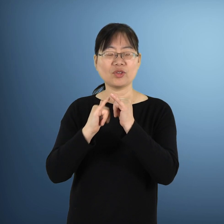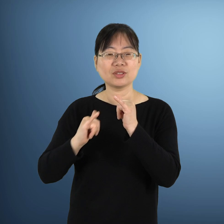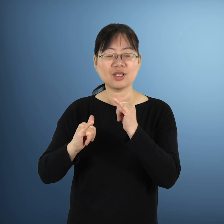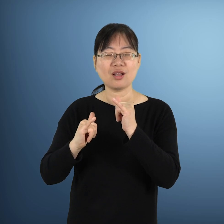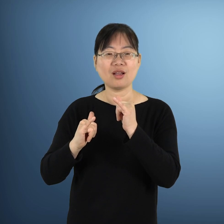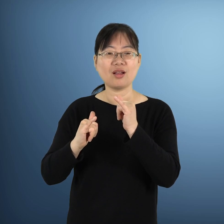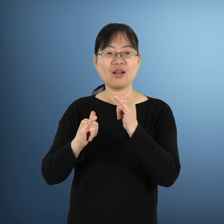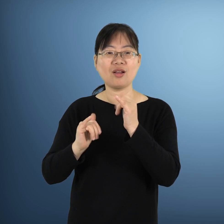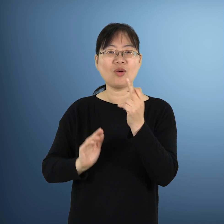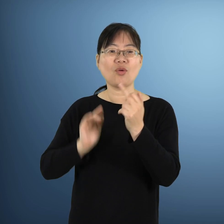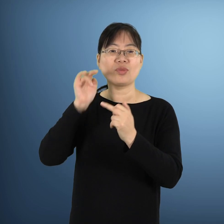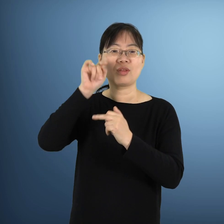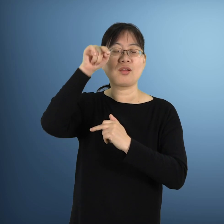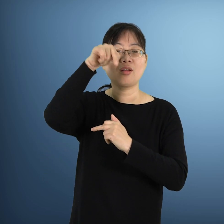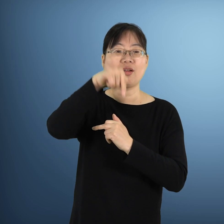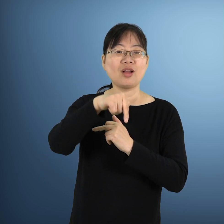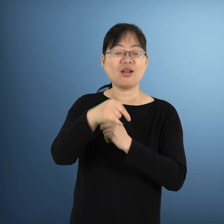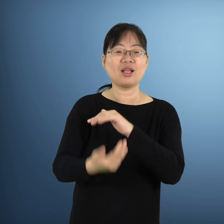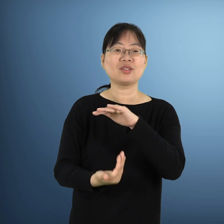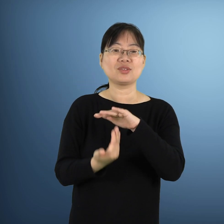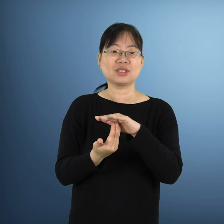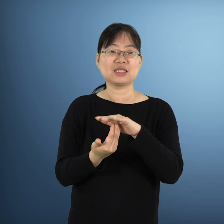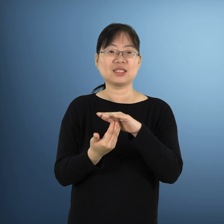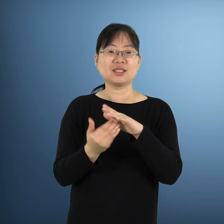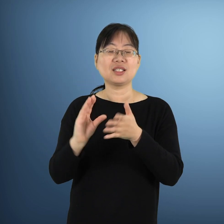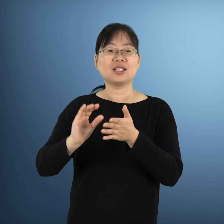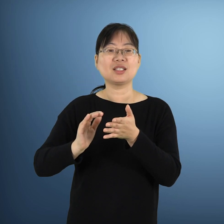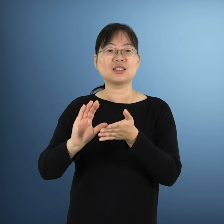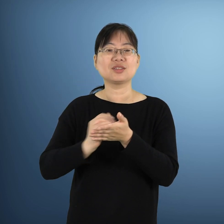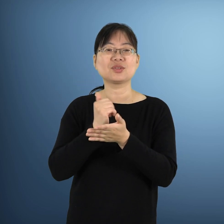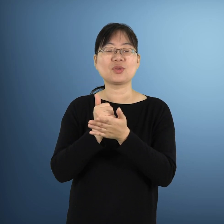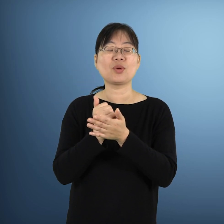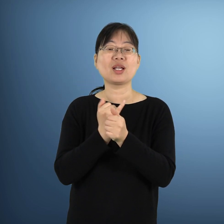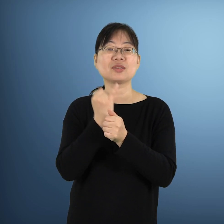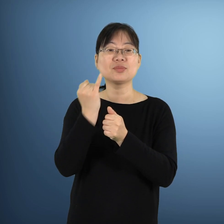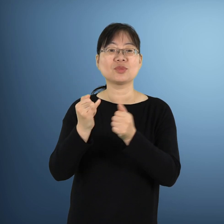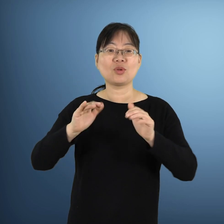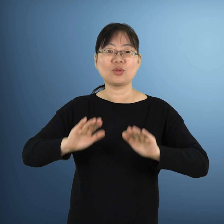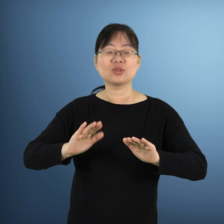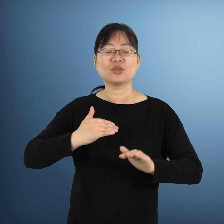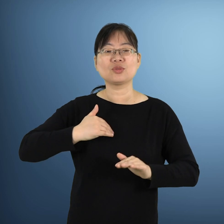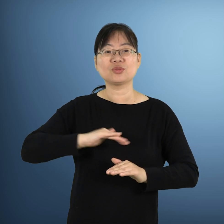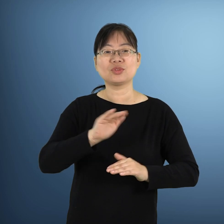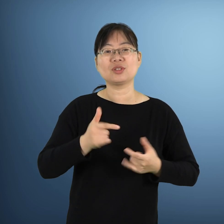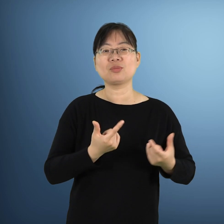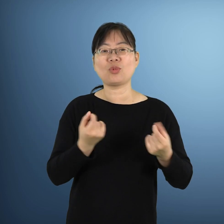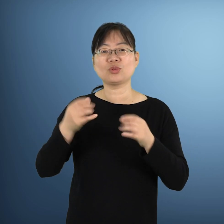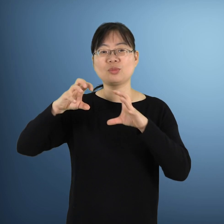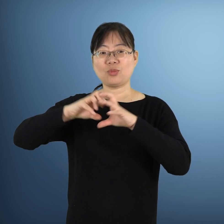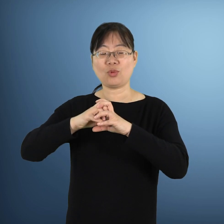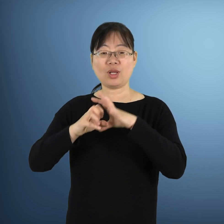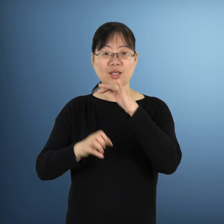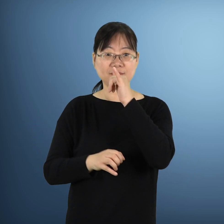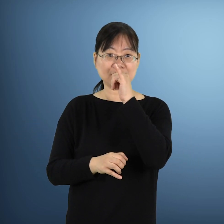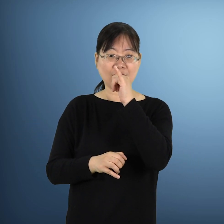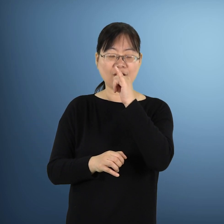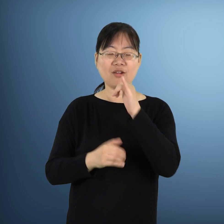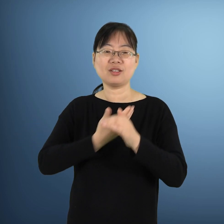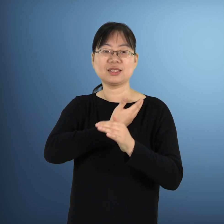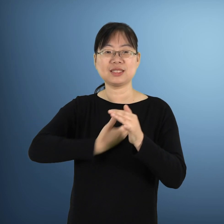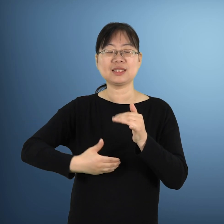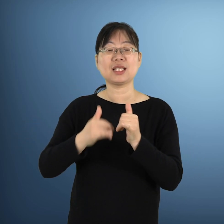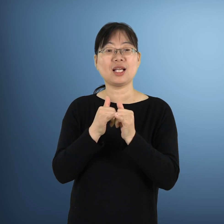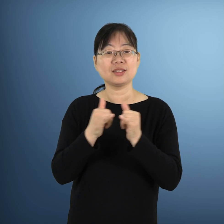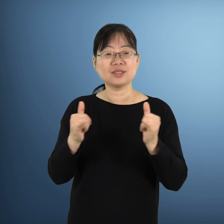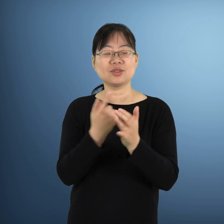역사의 언덕 너머 이루어질 그리스도의 신부, 오늘 우리 모두까지를 포함한